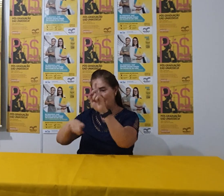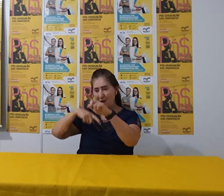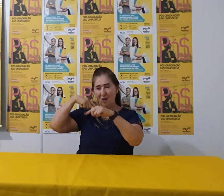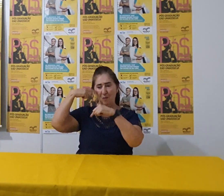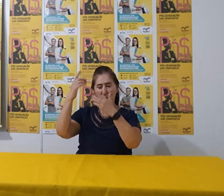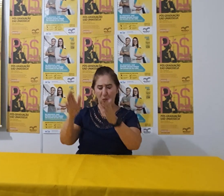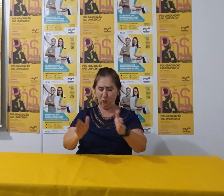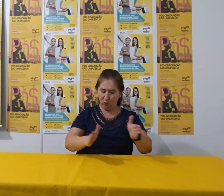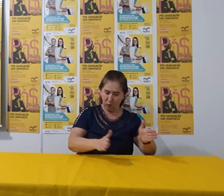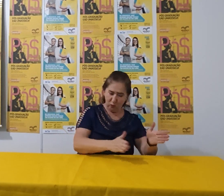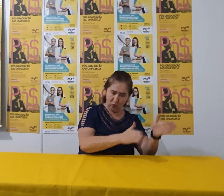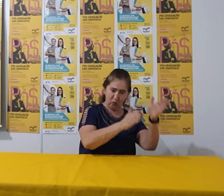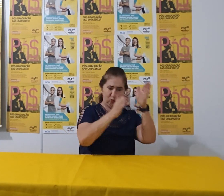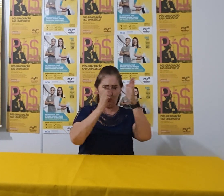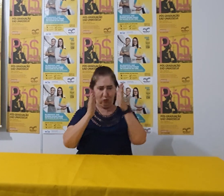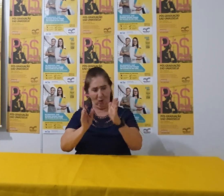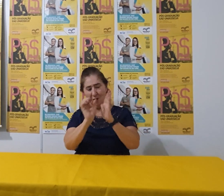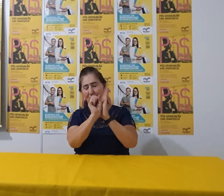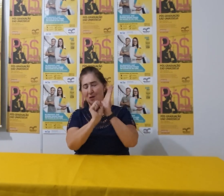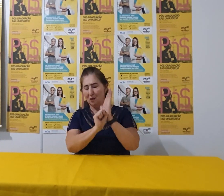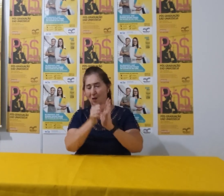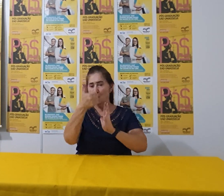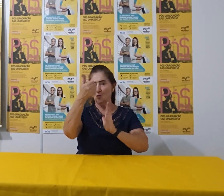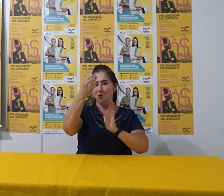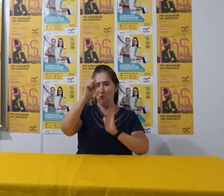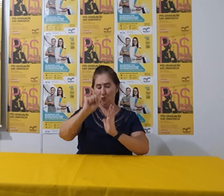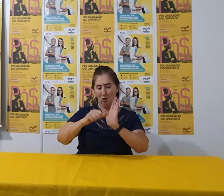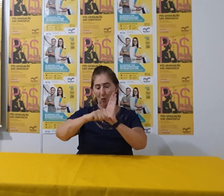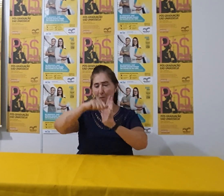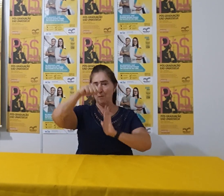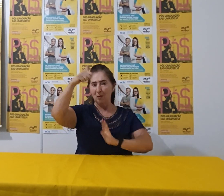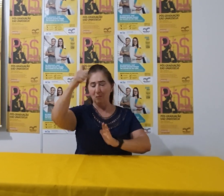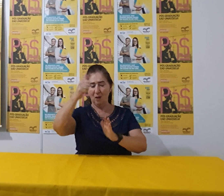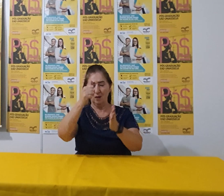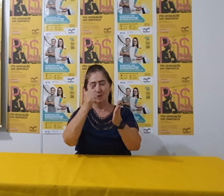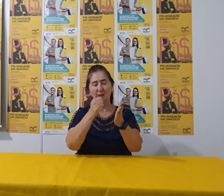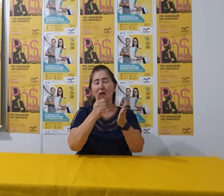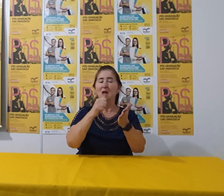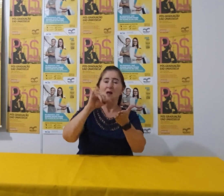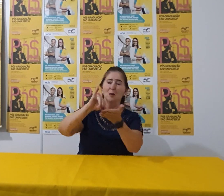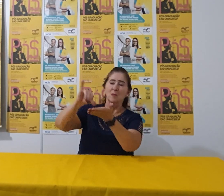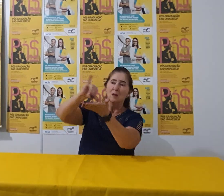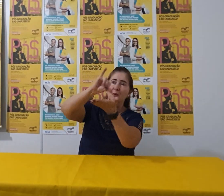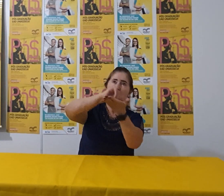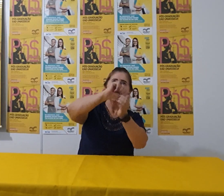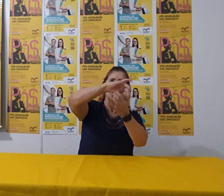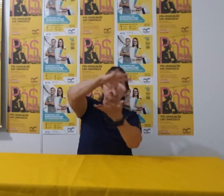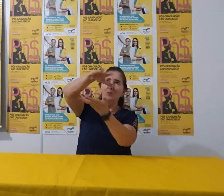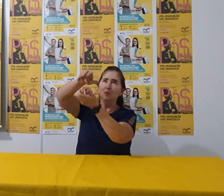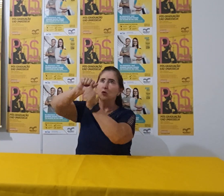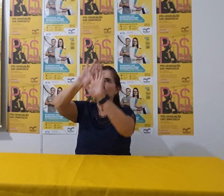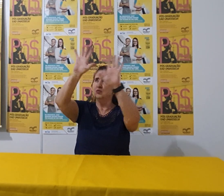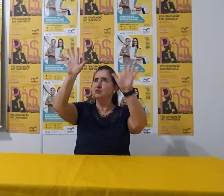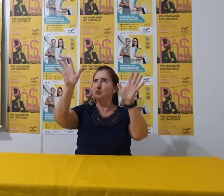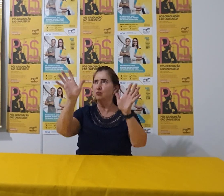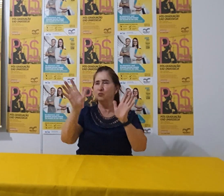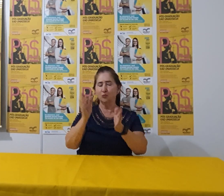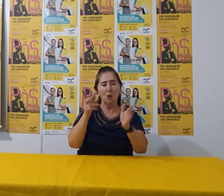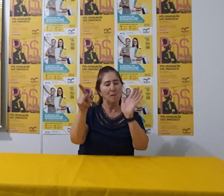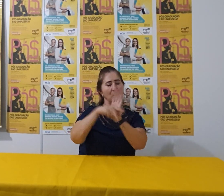XVIII, surge na França a primeira instituição educacional voltada para crianças surdas no